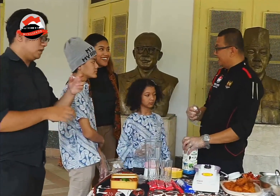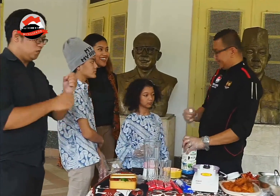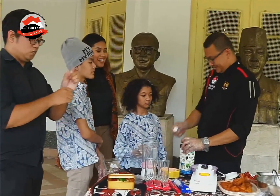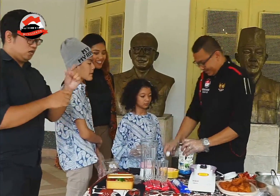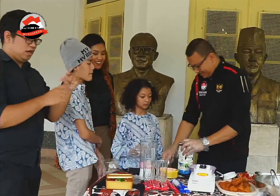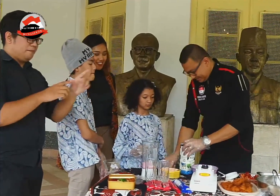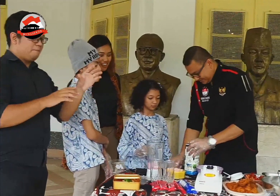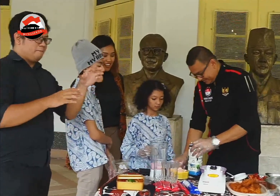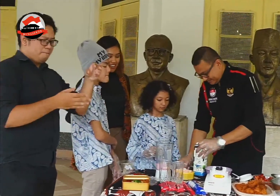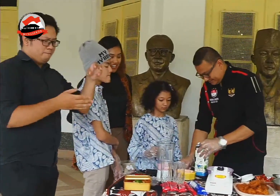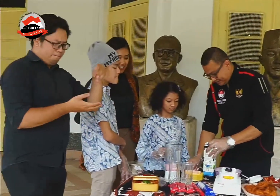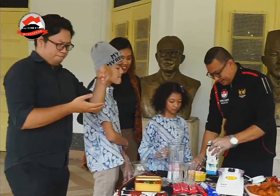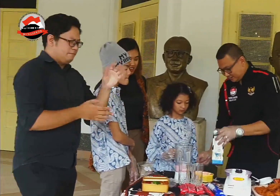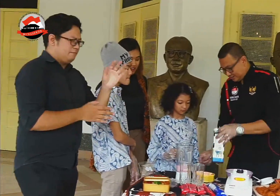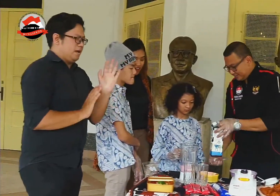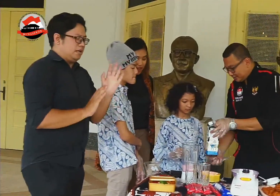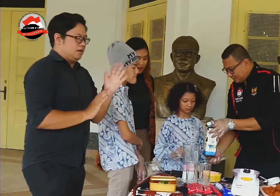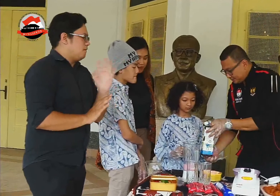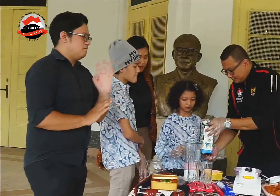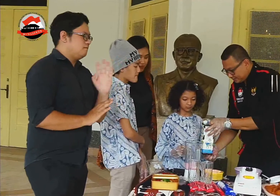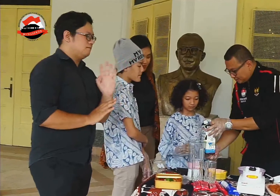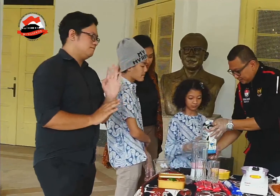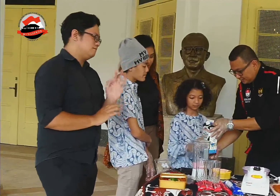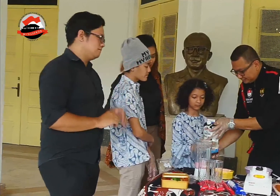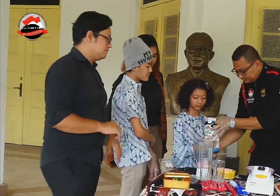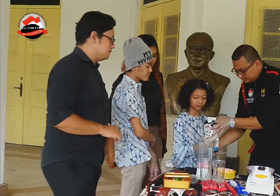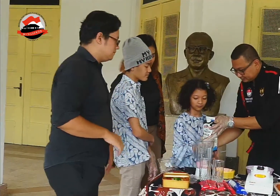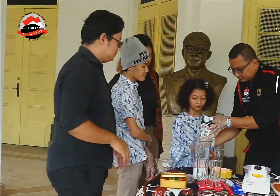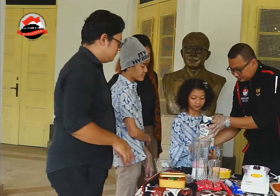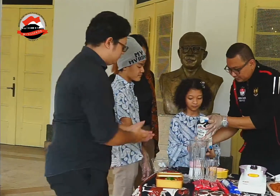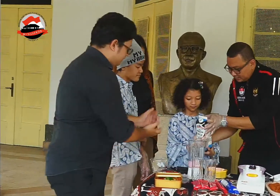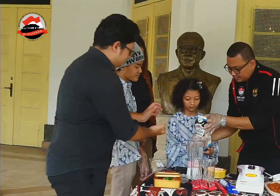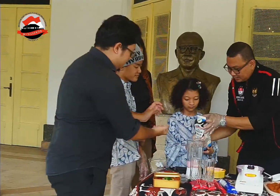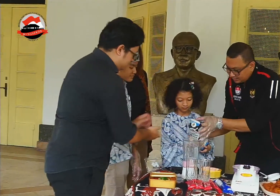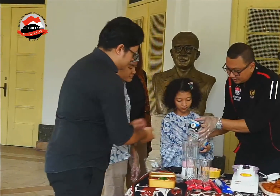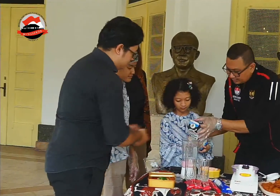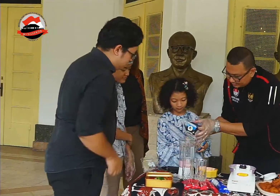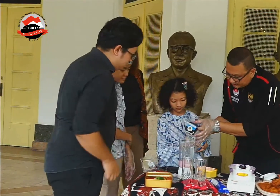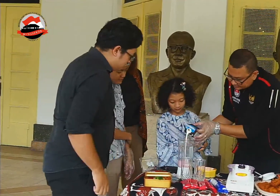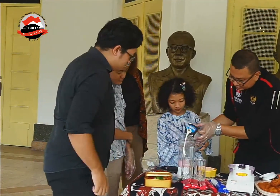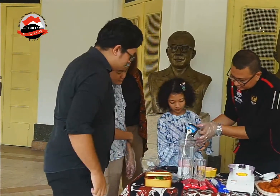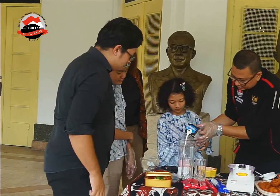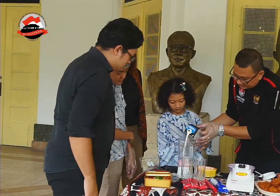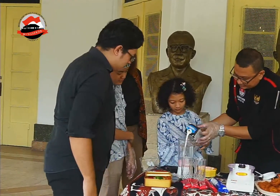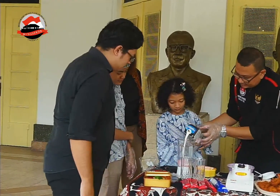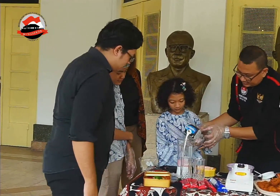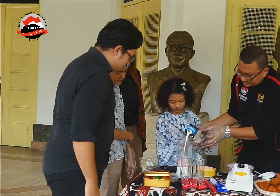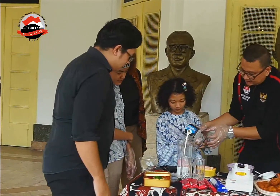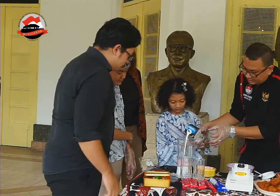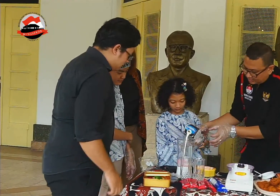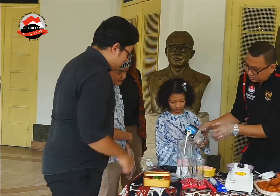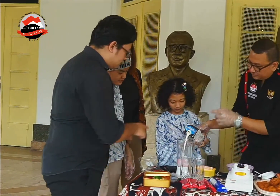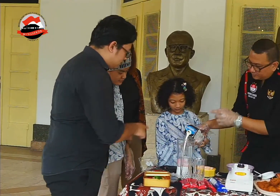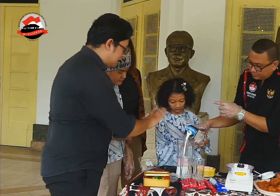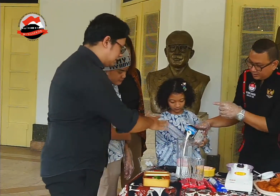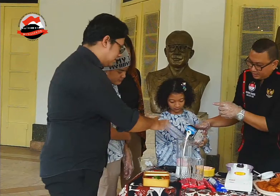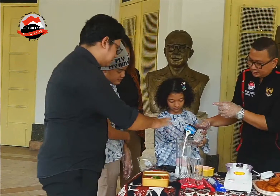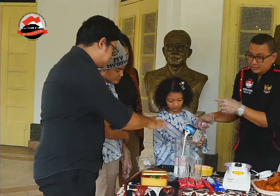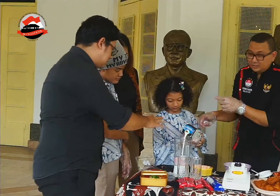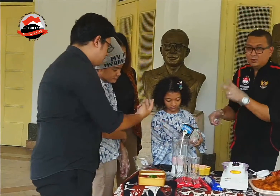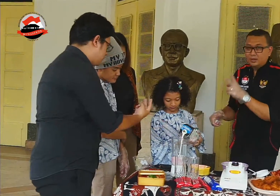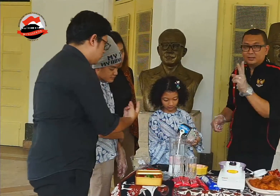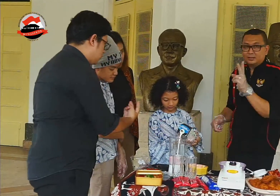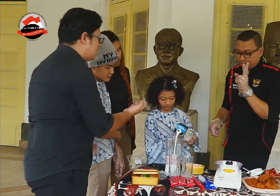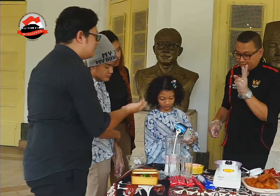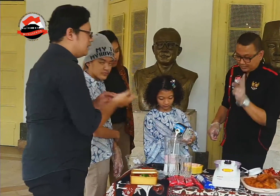gula ya. Kurangin ya. Kurangin gula. Ya. Yuk, masukin. Ini sekitar kalau untuk berdua